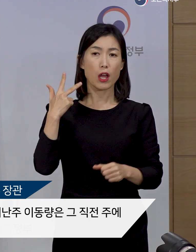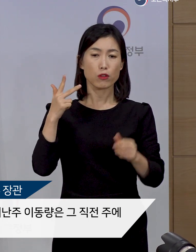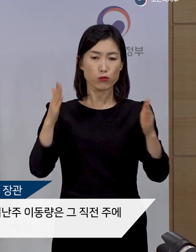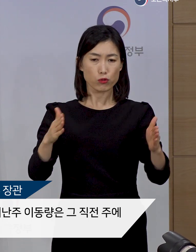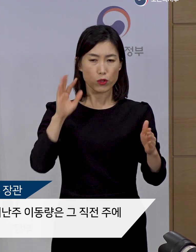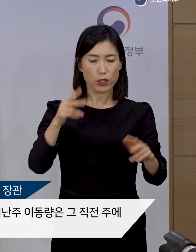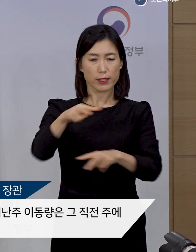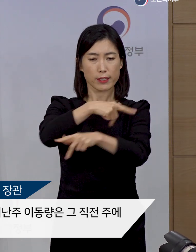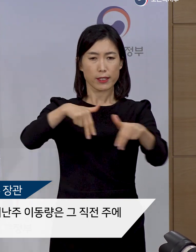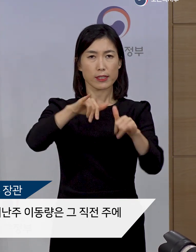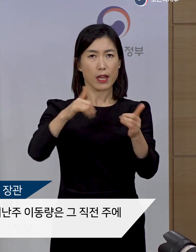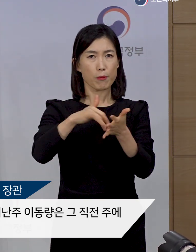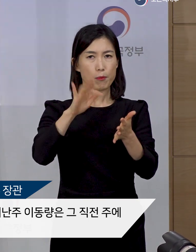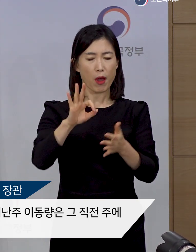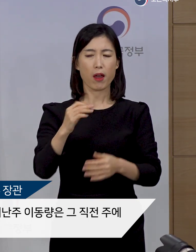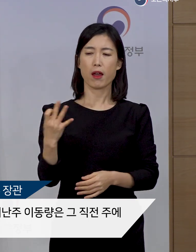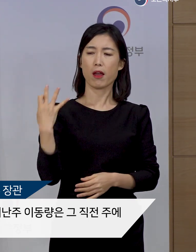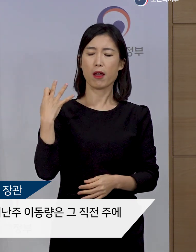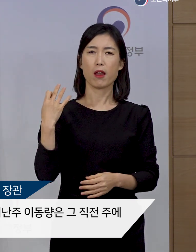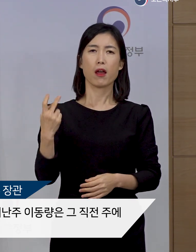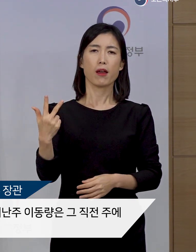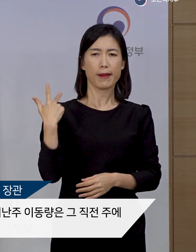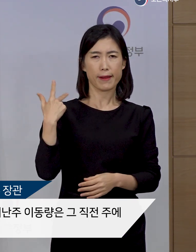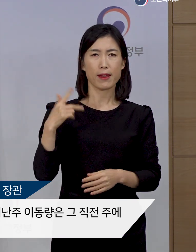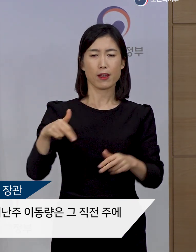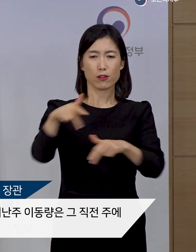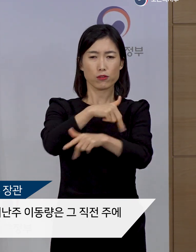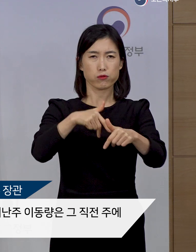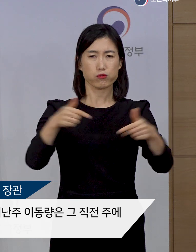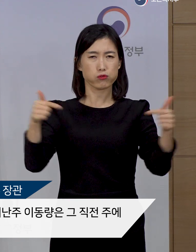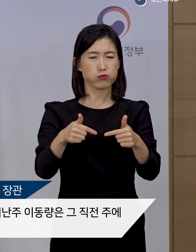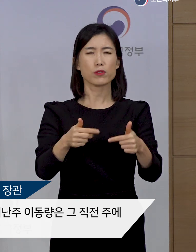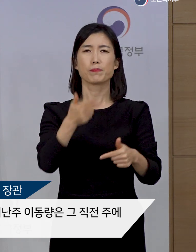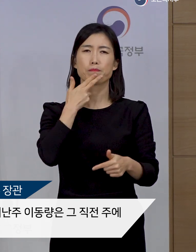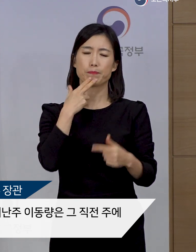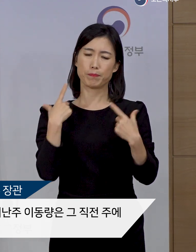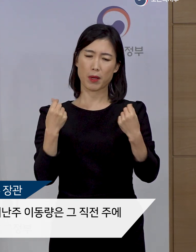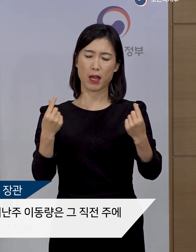직전주에 비해서 거의 변동이 없고 감소하지 않고 있습니다.